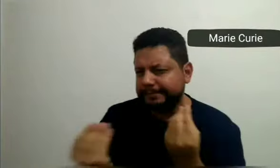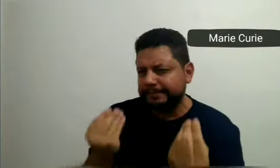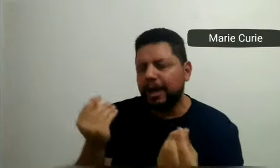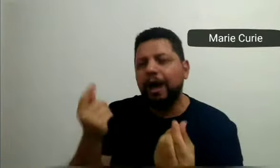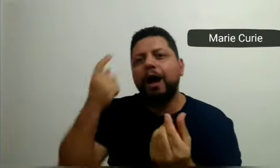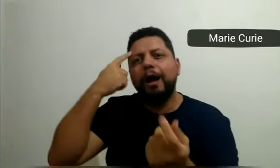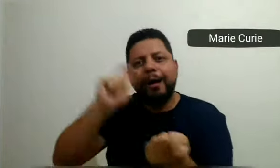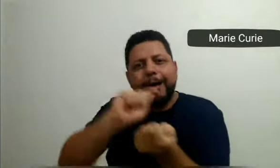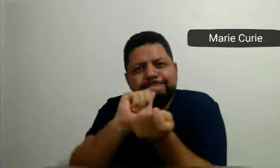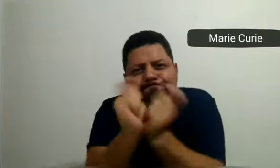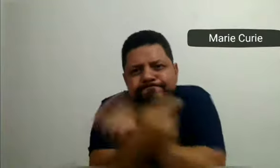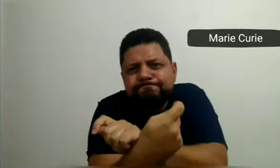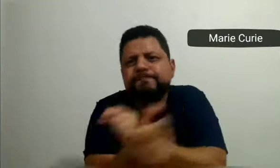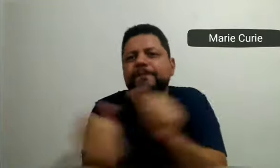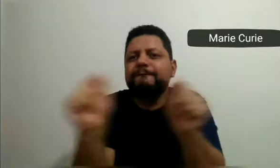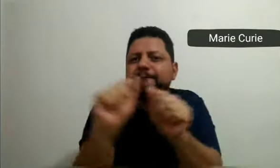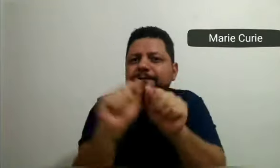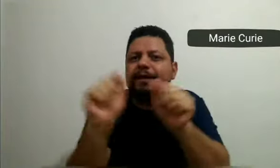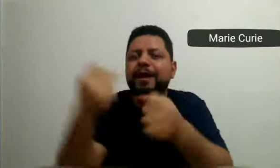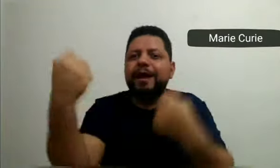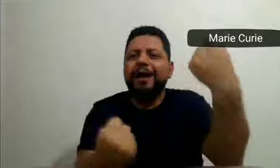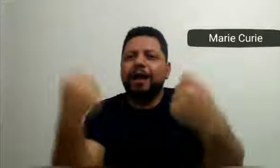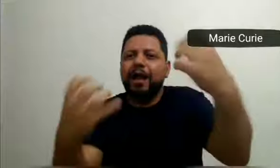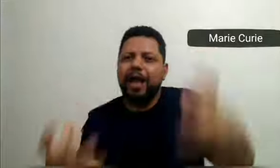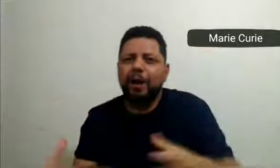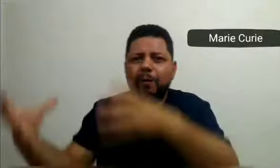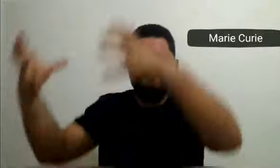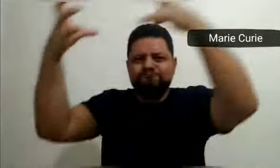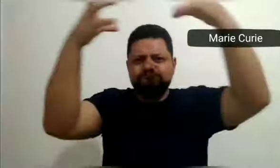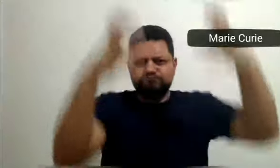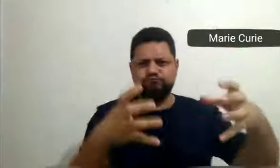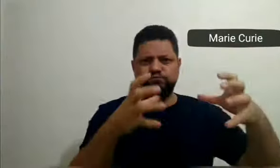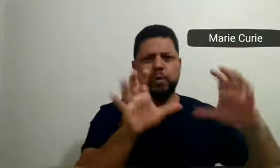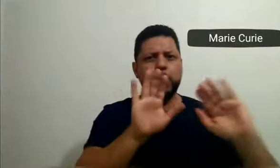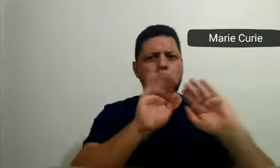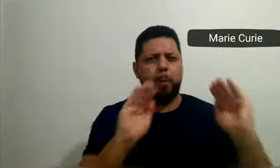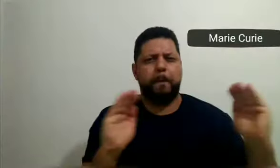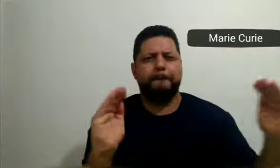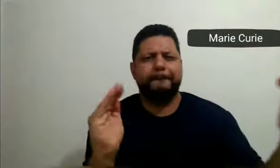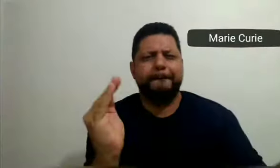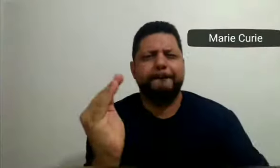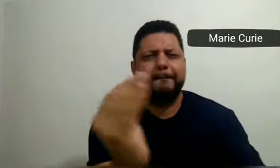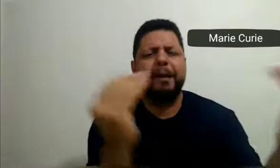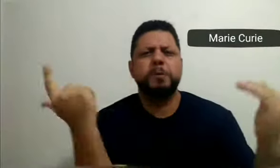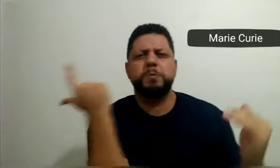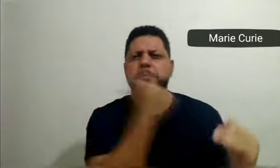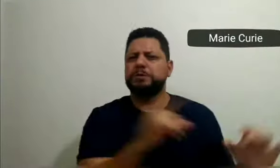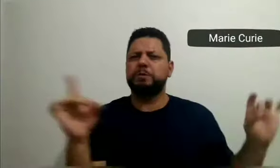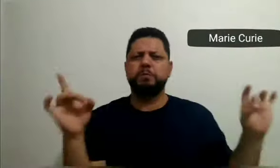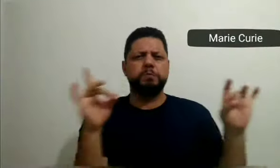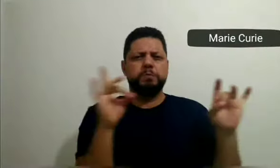transportado por carro até as regiões de batalhas. Então ela criou o primeiro